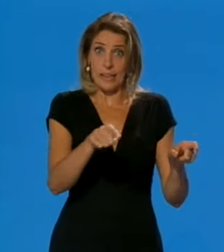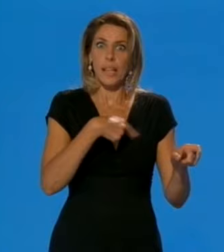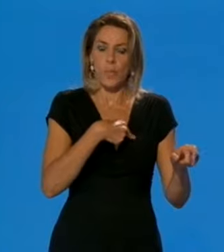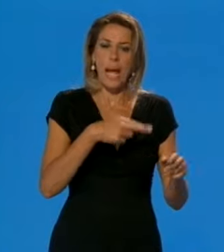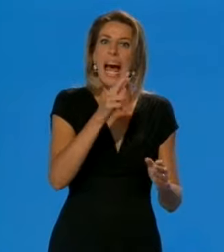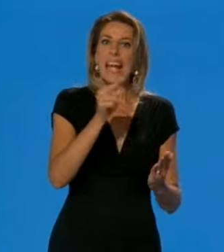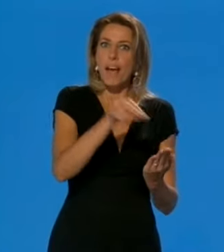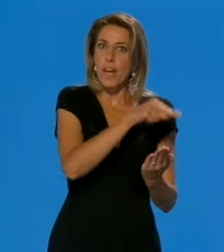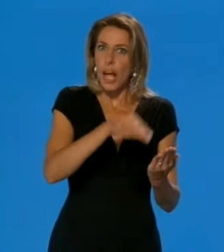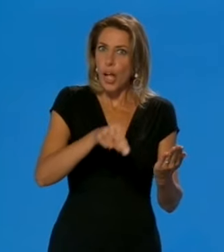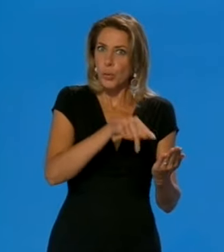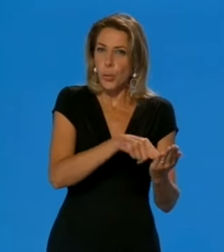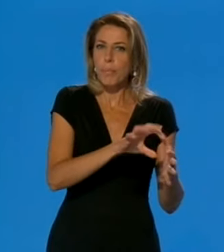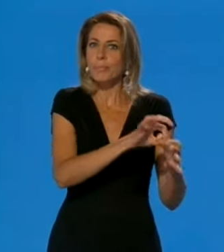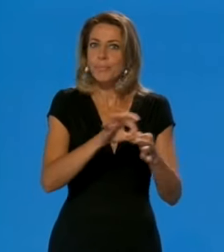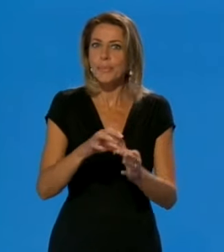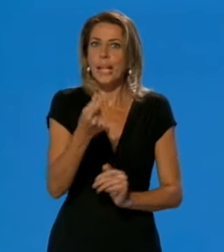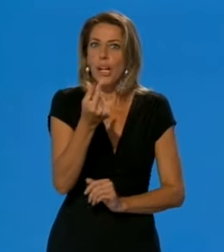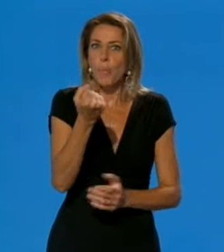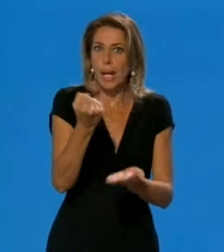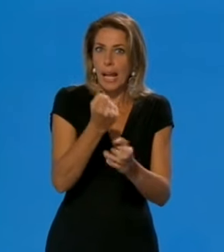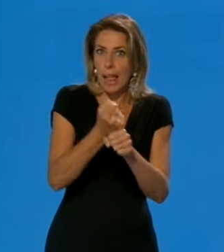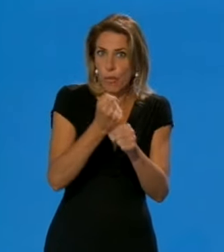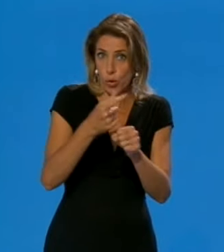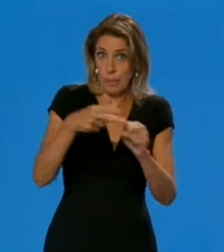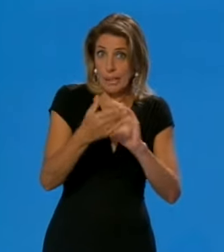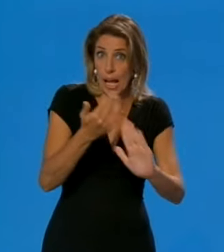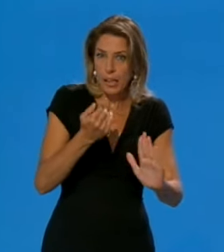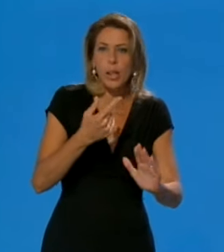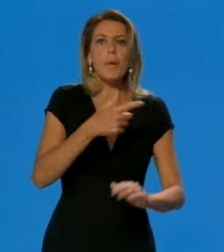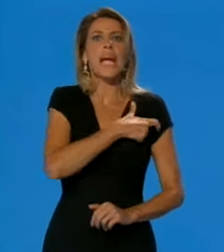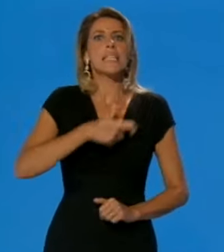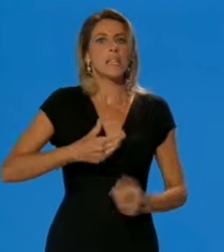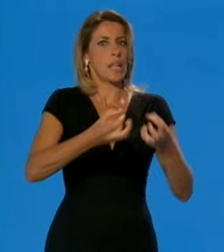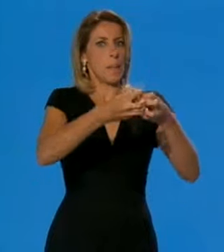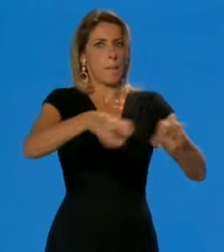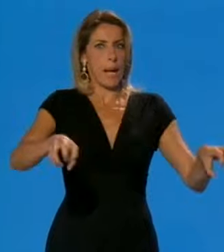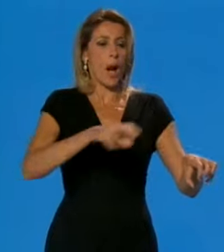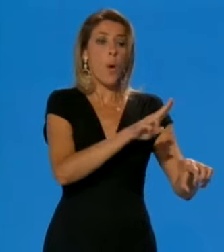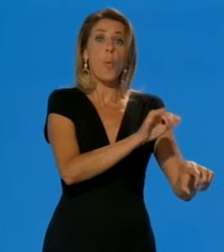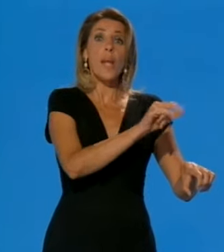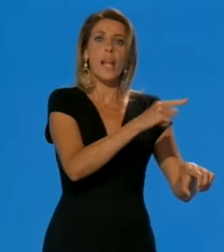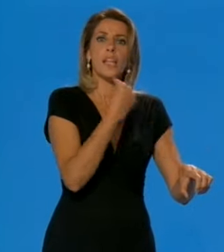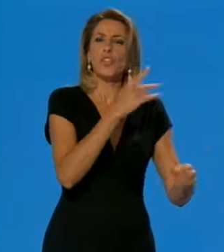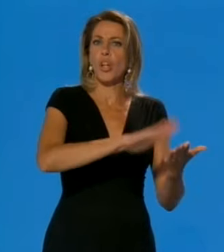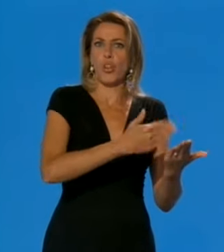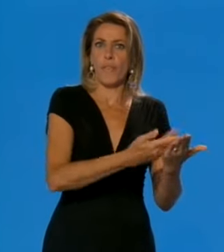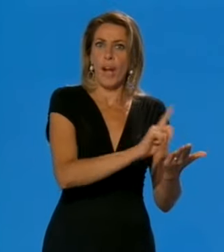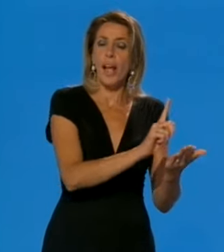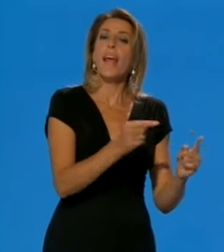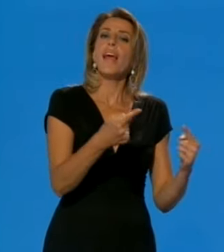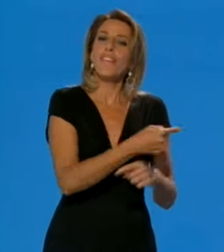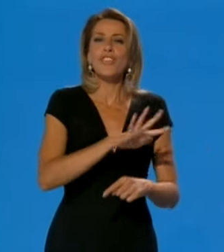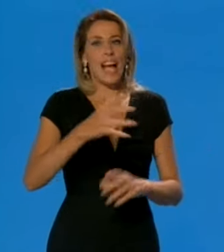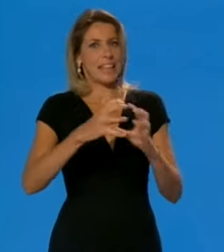tagli al costo del lavoro spacca però i sindacati non è valido dice la uil lo difendono invece gli